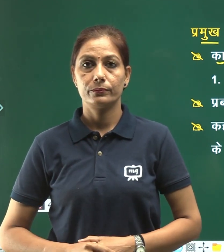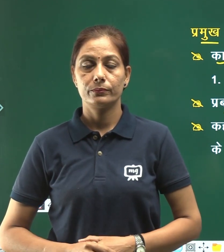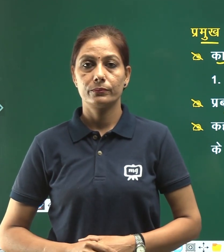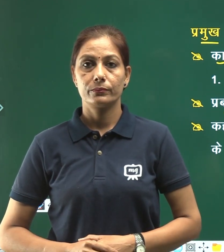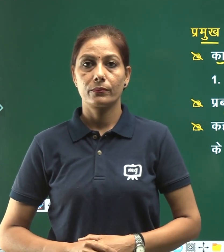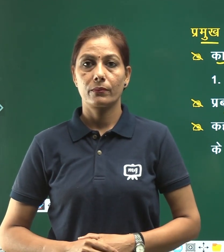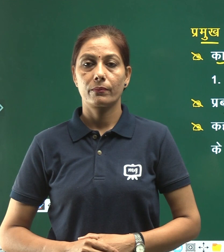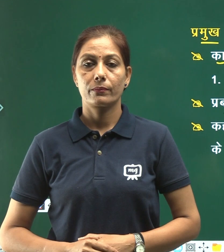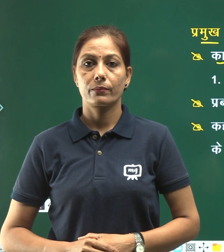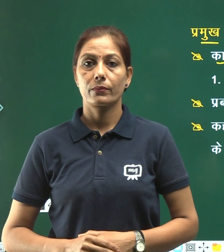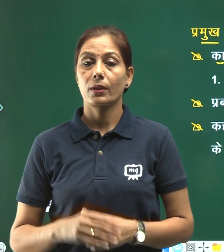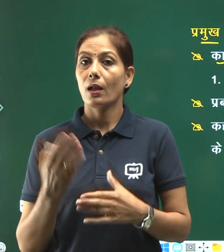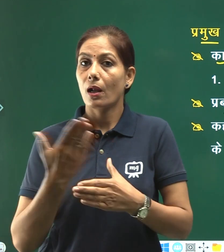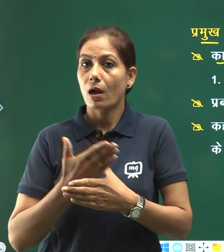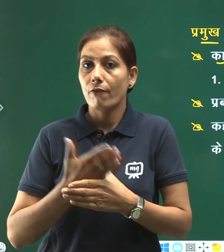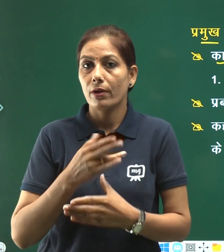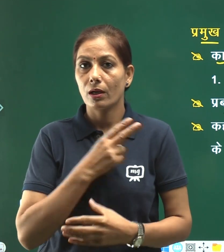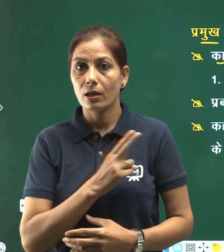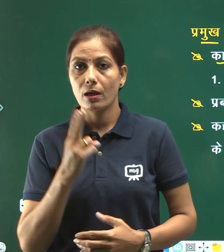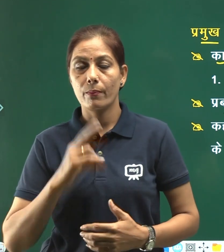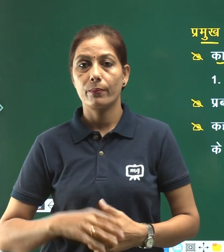प्रबंध काव्य में है आत्मजयी।